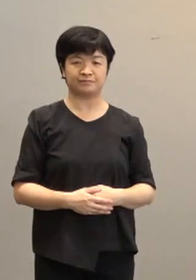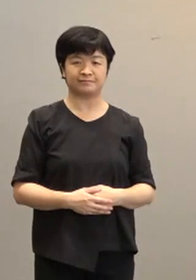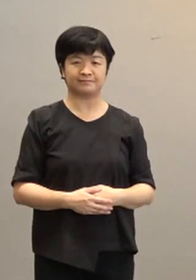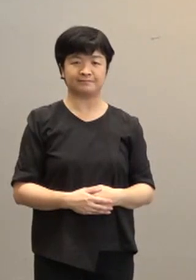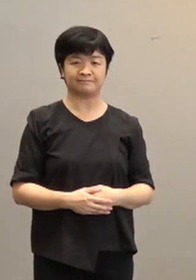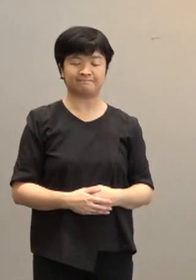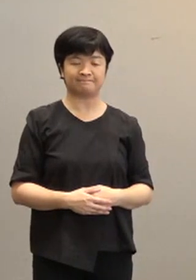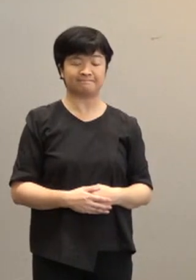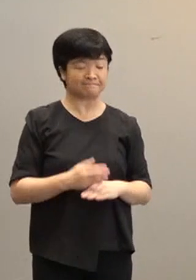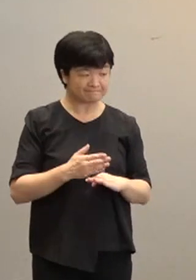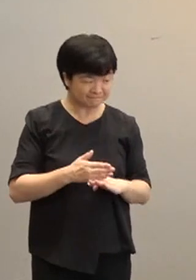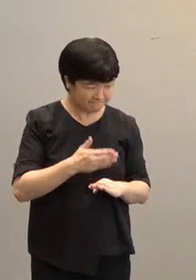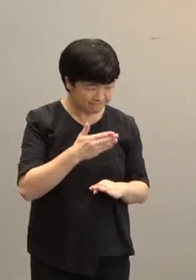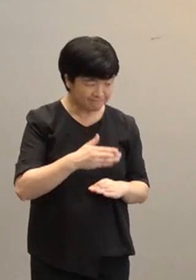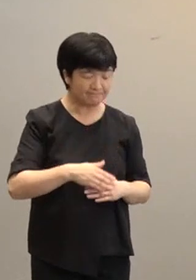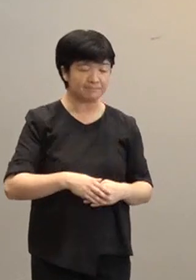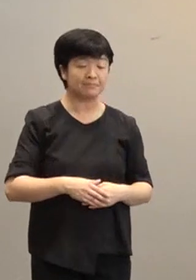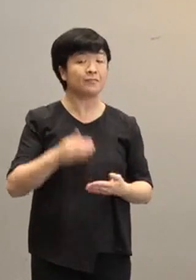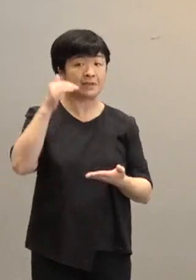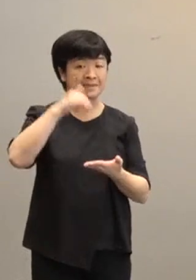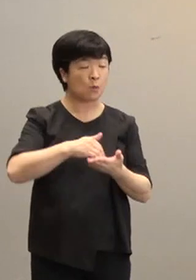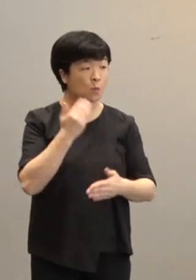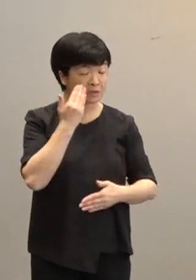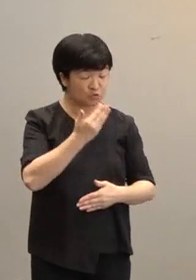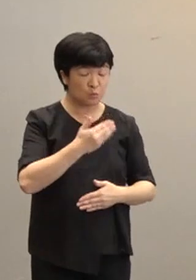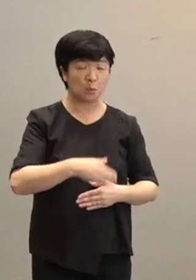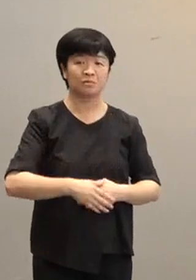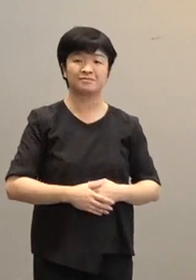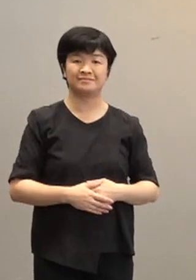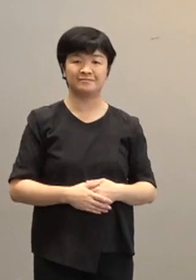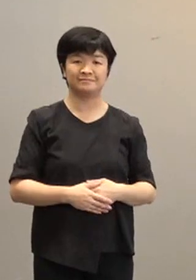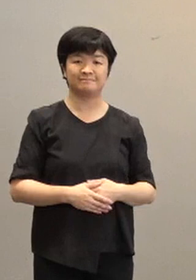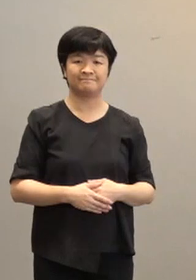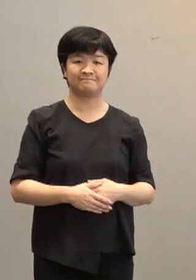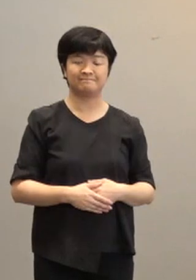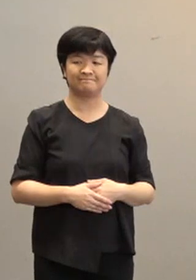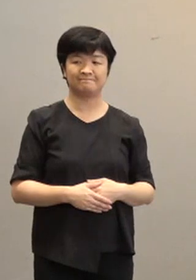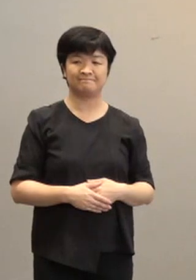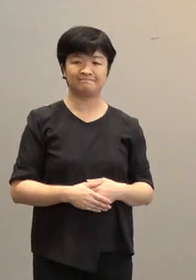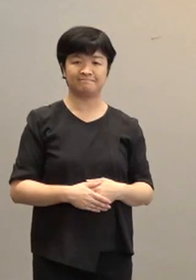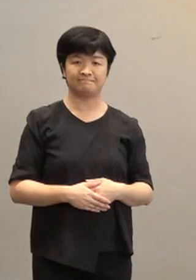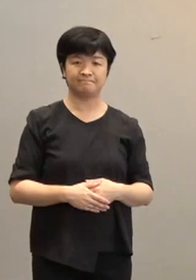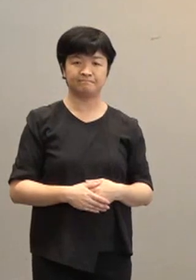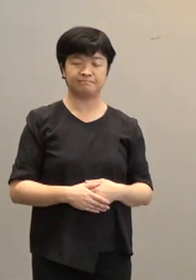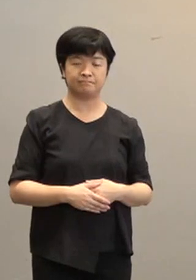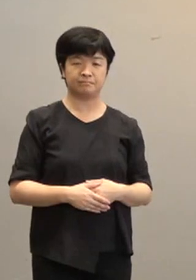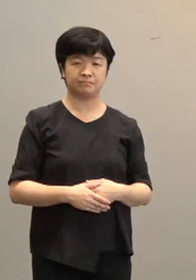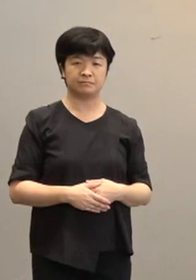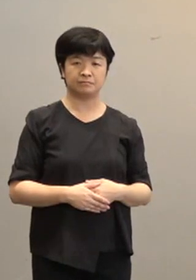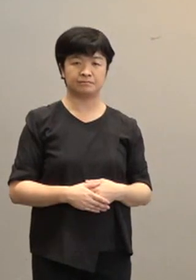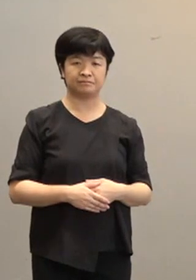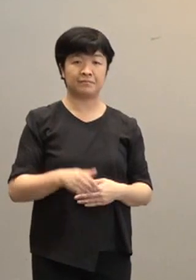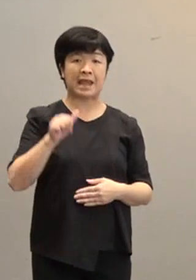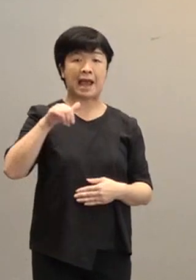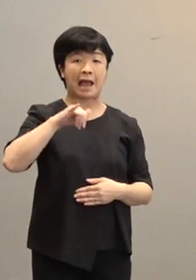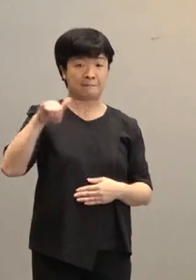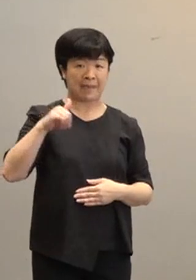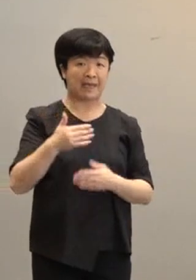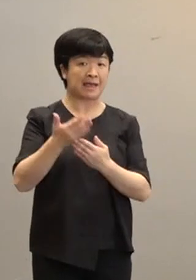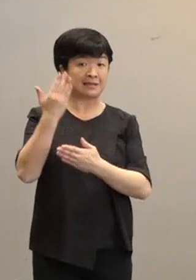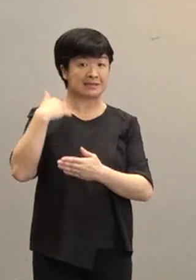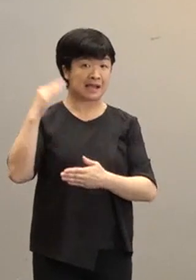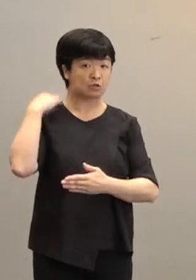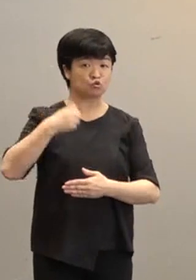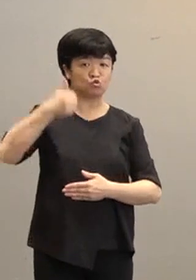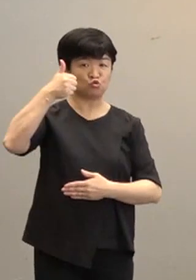ありがとうございます。でも最後にあの3点目の質問に移らせていただきます。うんうん、はい、あの安倍元総理がですね、うん、あの銃撃